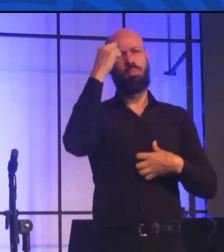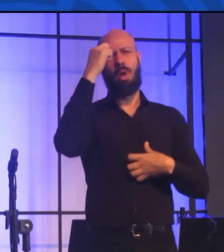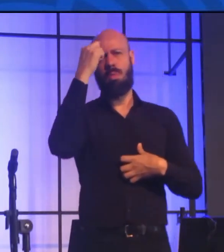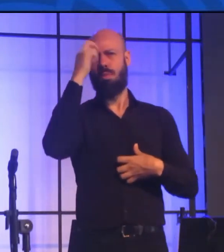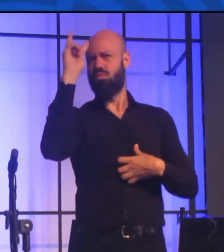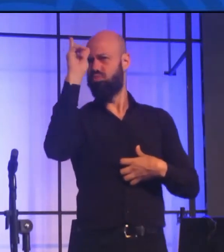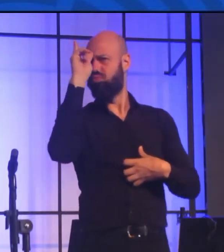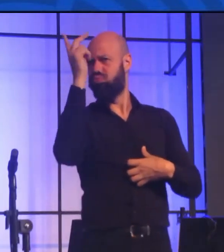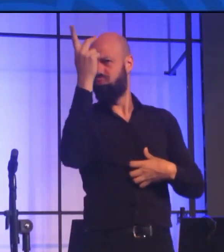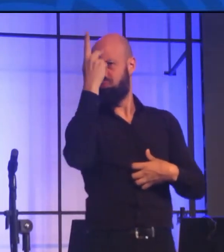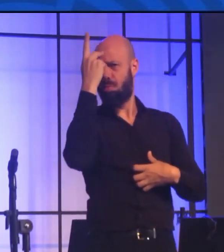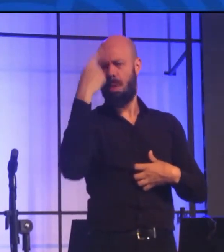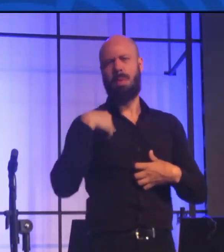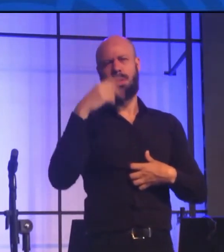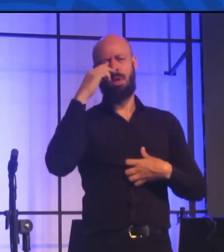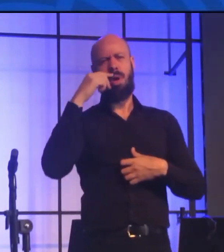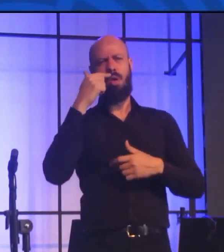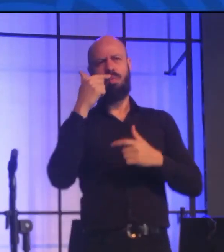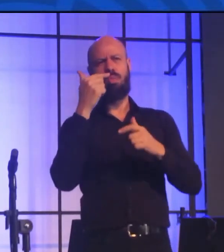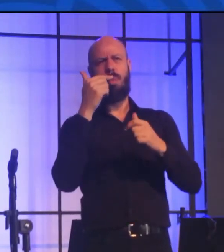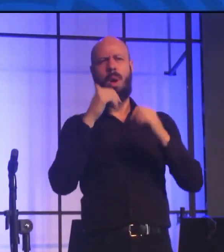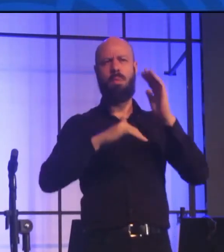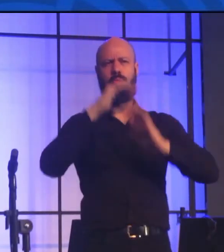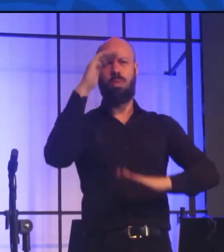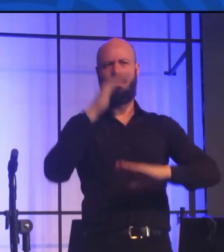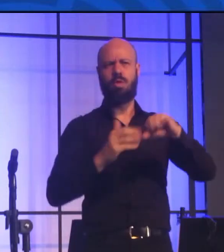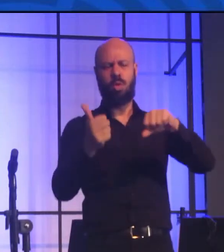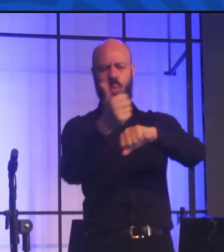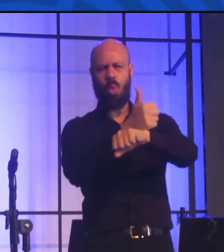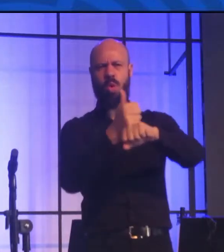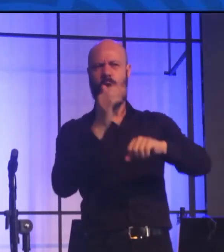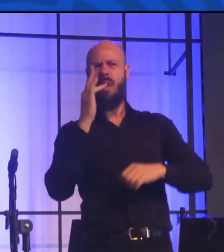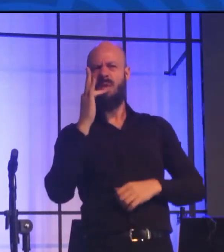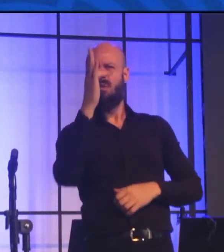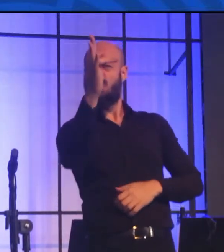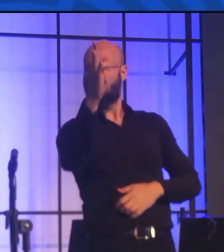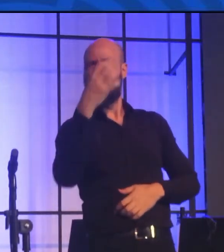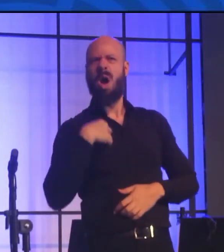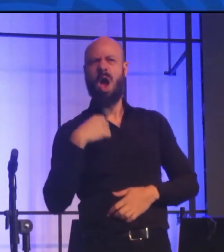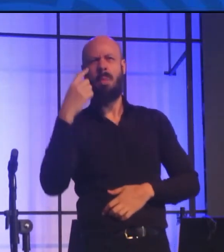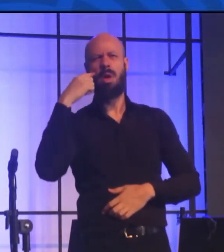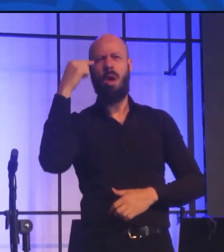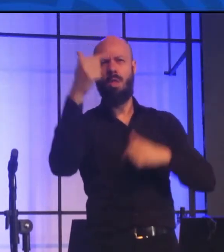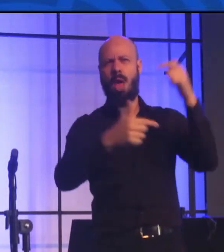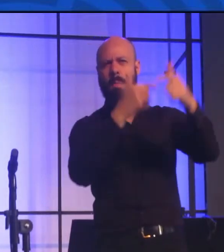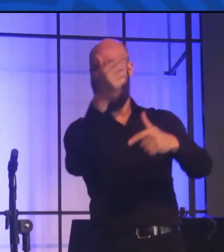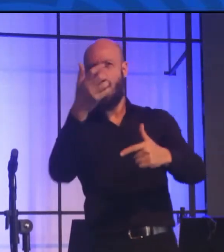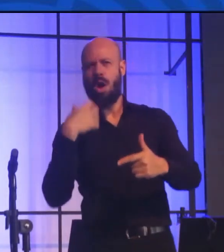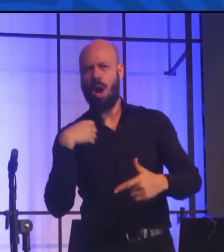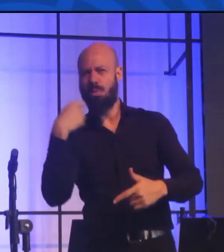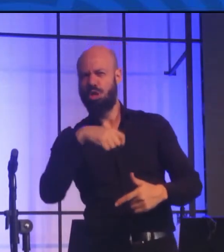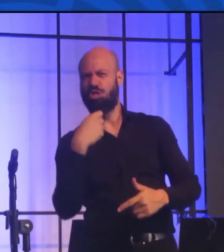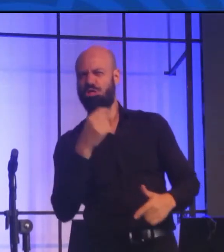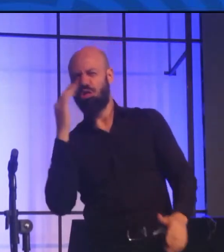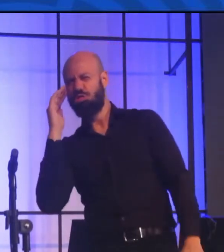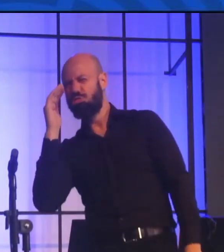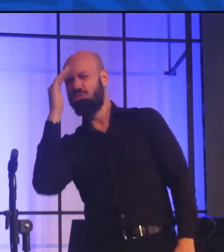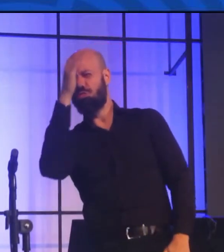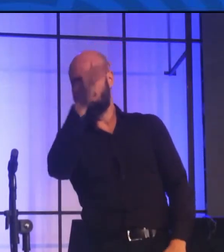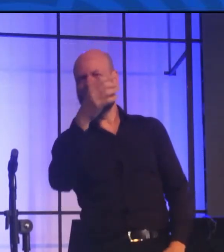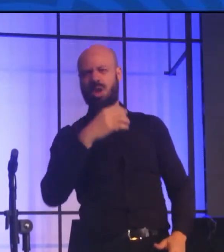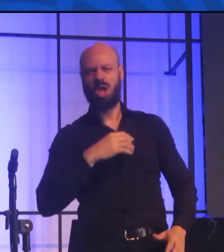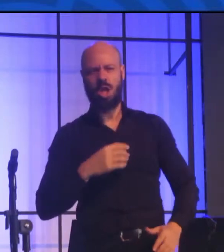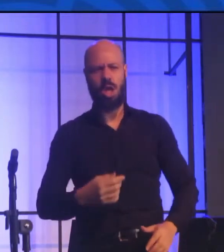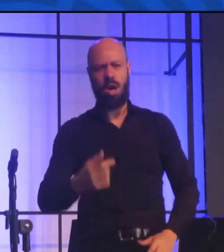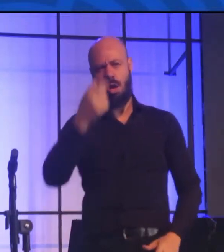vou pensar na minha carreira, no meu futuro. Eu vejo diante de mim um trabalho que eu preciso fazer para mudar o meu temperamento.